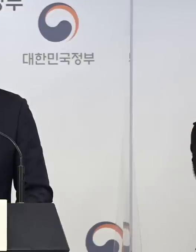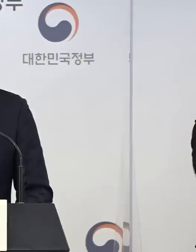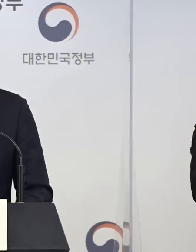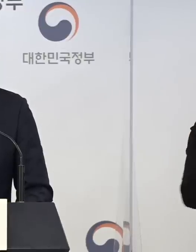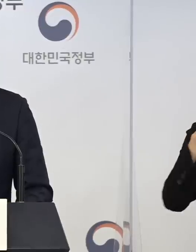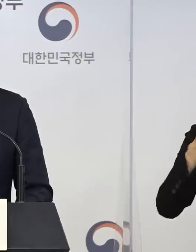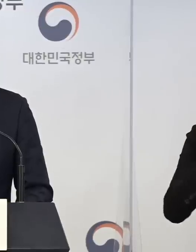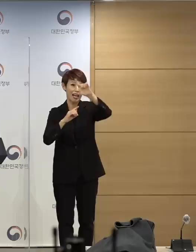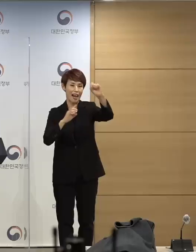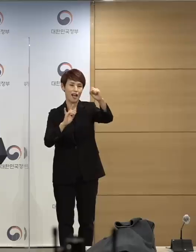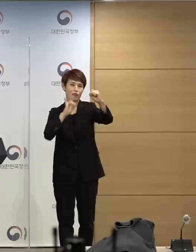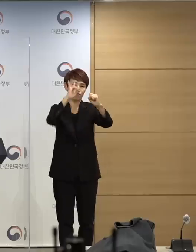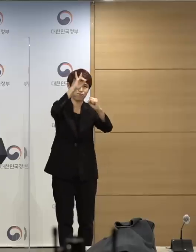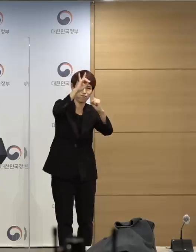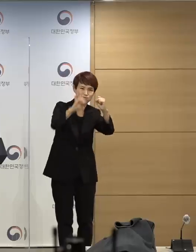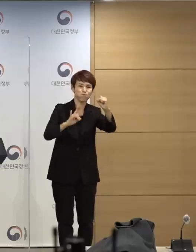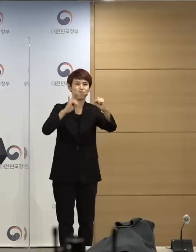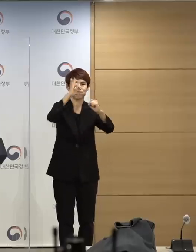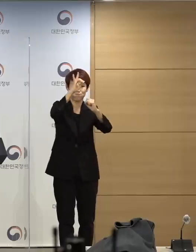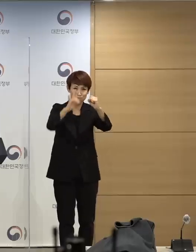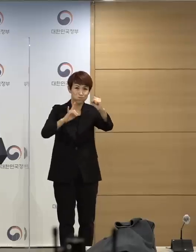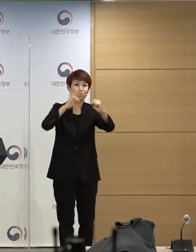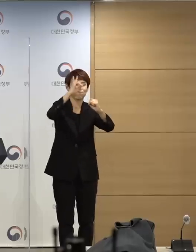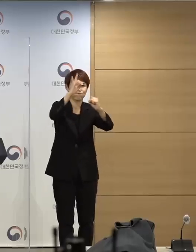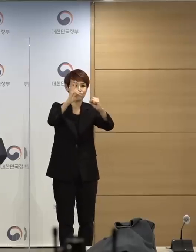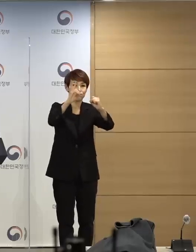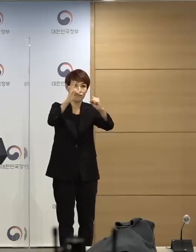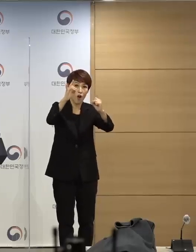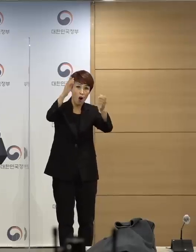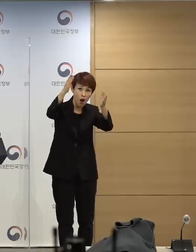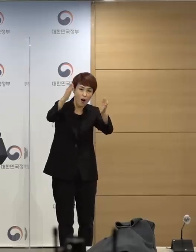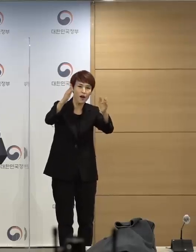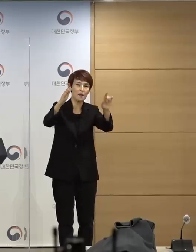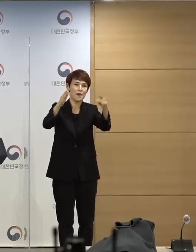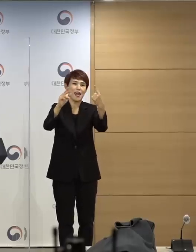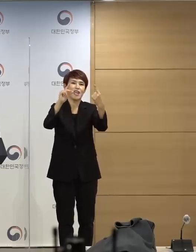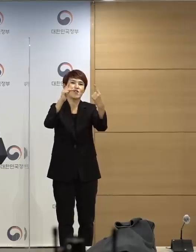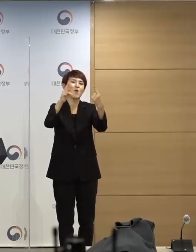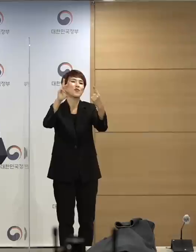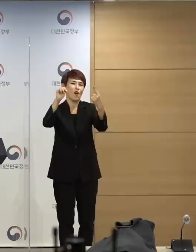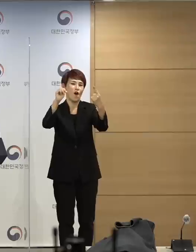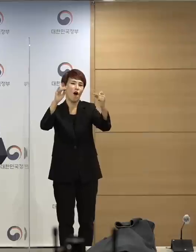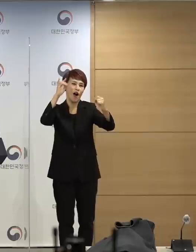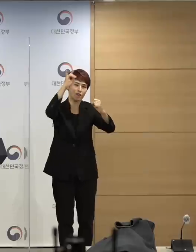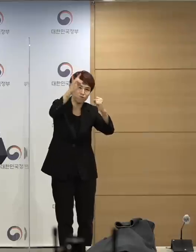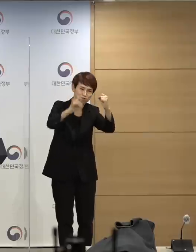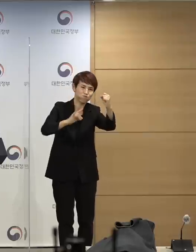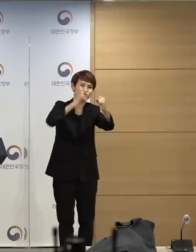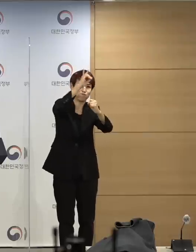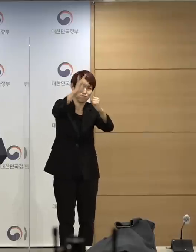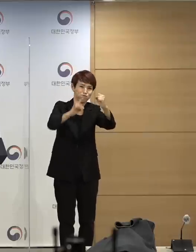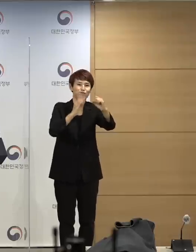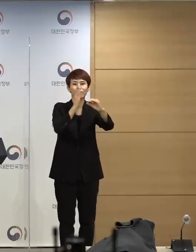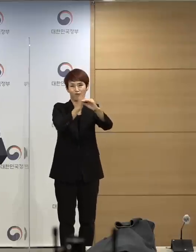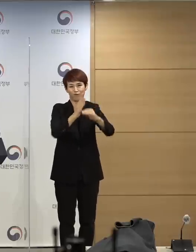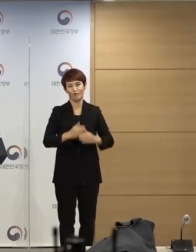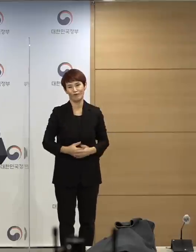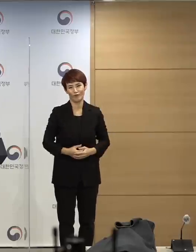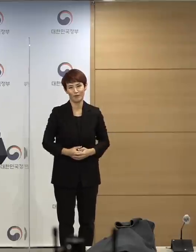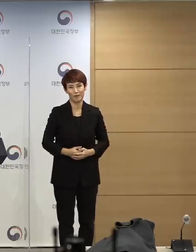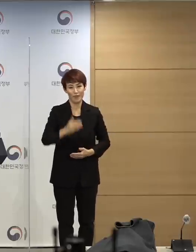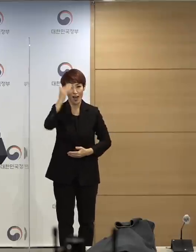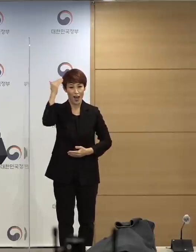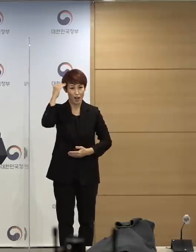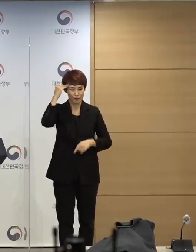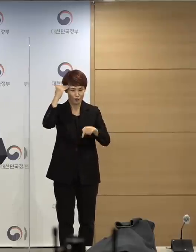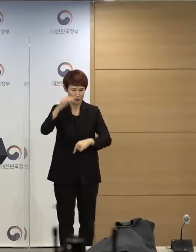공전하고 있으며 달 상공 약 100km의 임무궤도를 유지하고 있는 것으로 확인되었습니다.